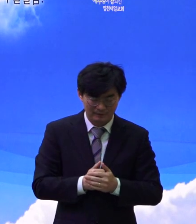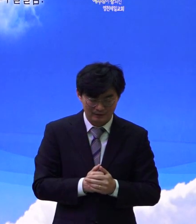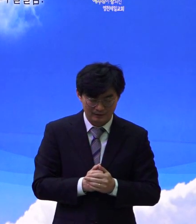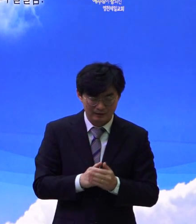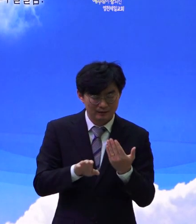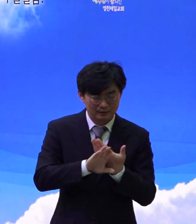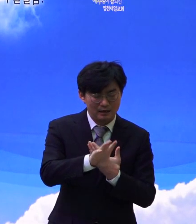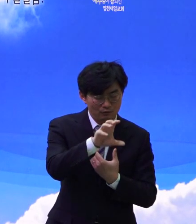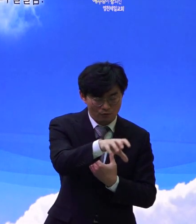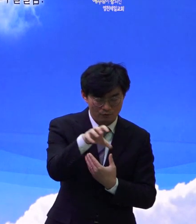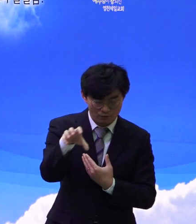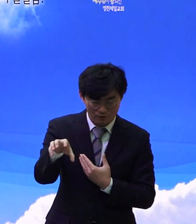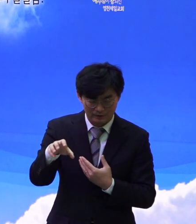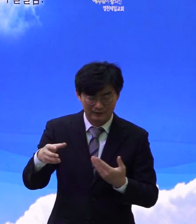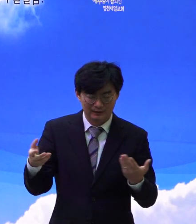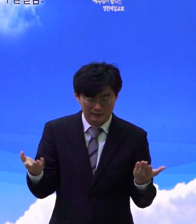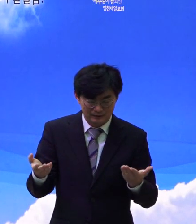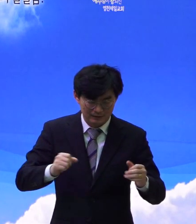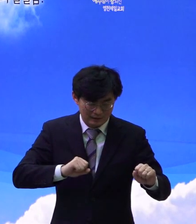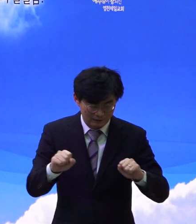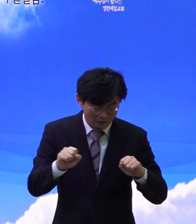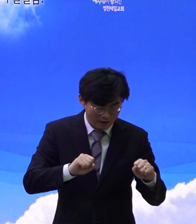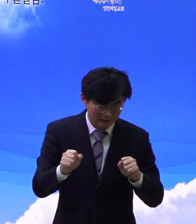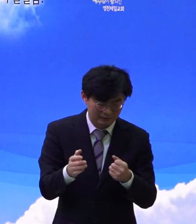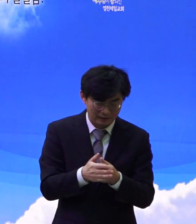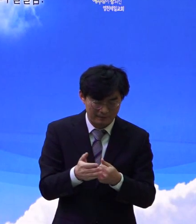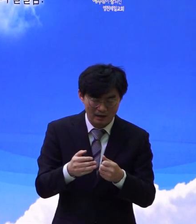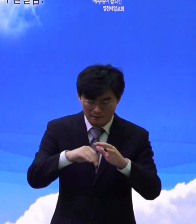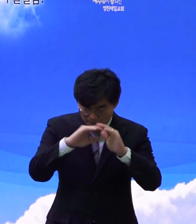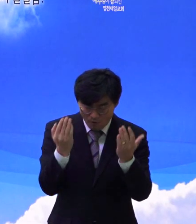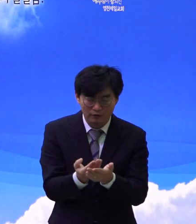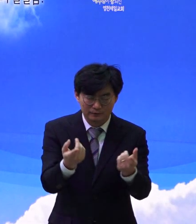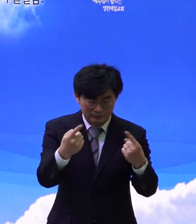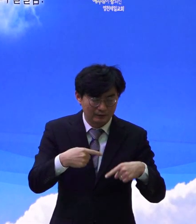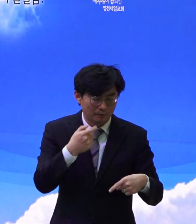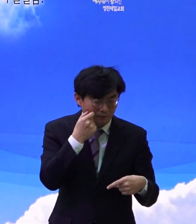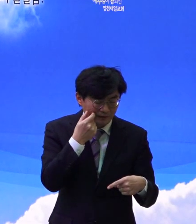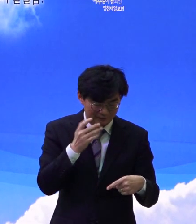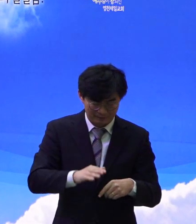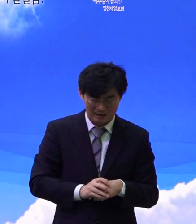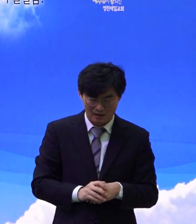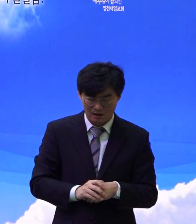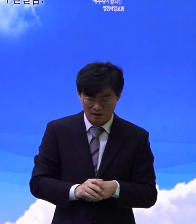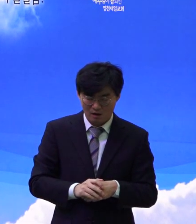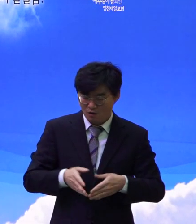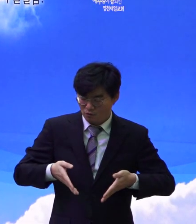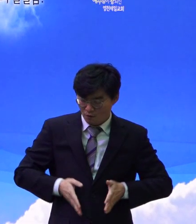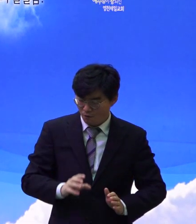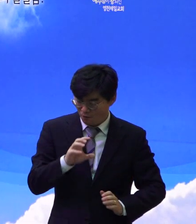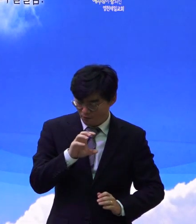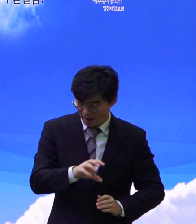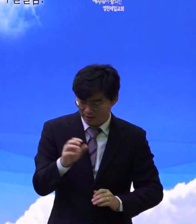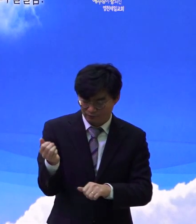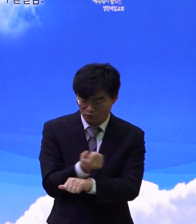일가 친척들이 다 함께 하지 못하였지만 고향을 찾은 성도님들의 오고 가는